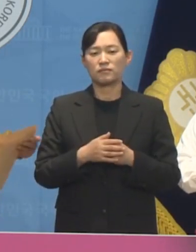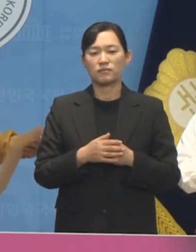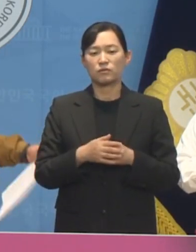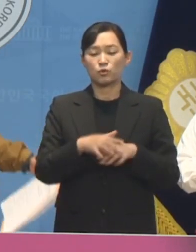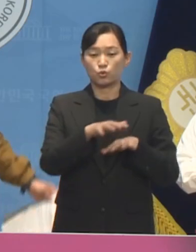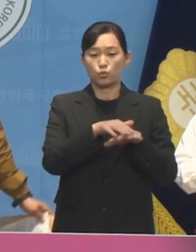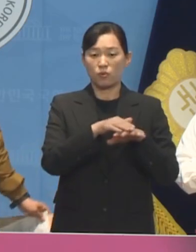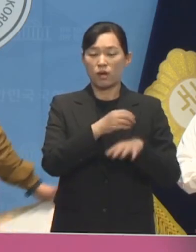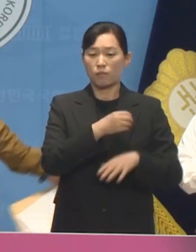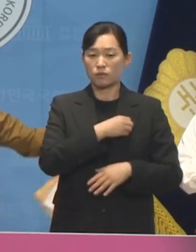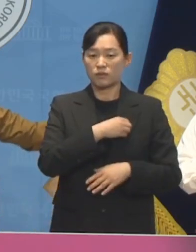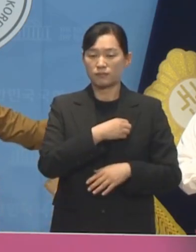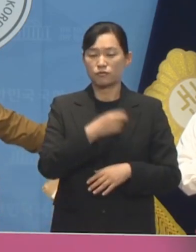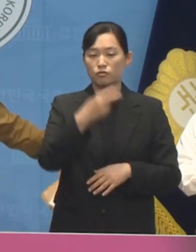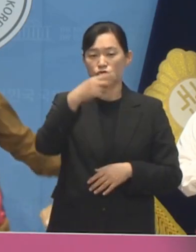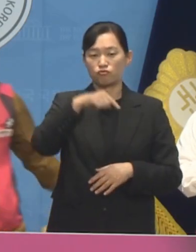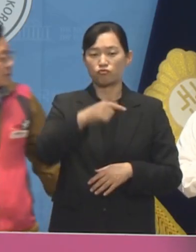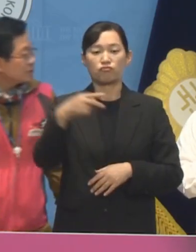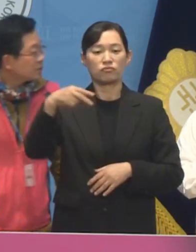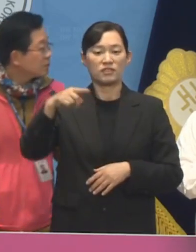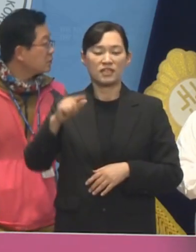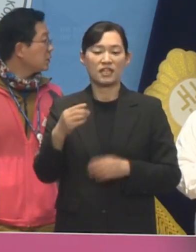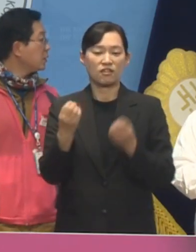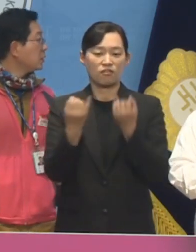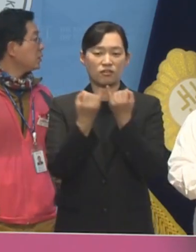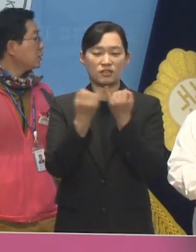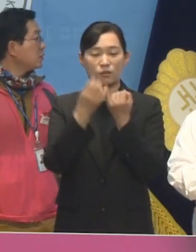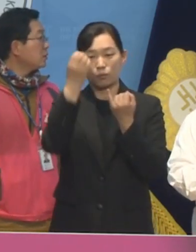조합원님, 둔산여고부터 짧게 발언.